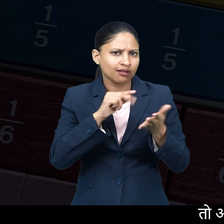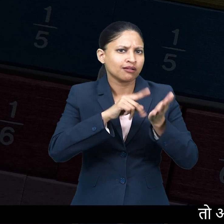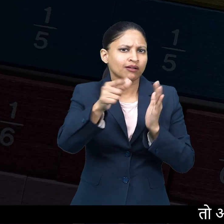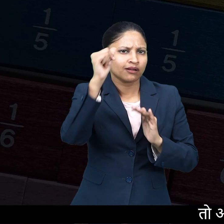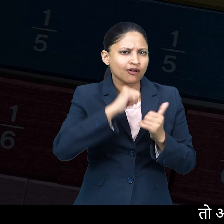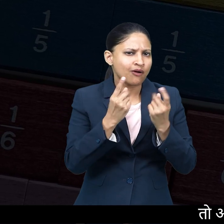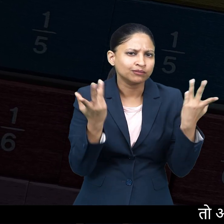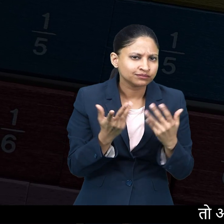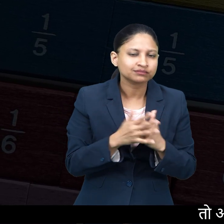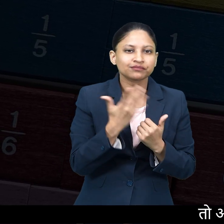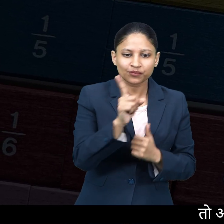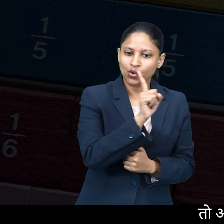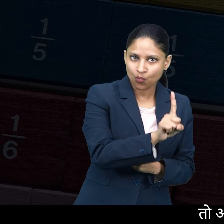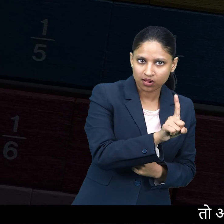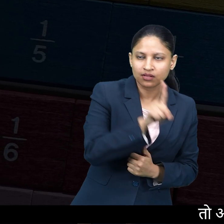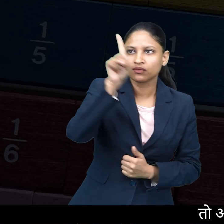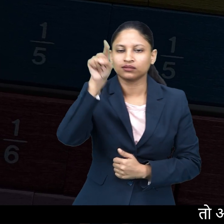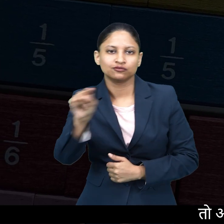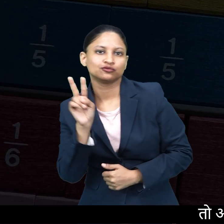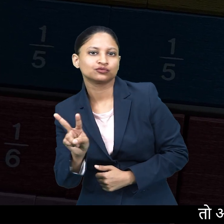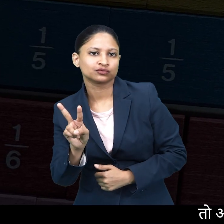1 छेद 2 गिलास दूध पिया।